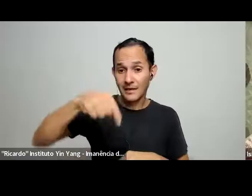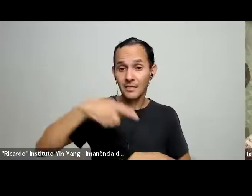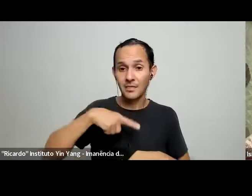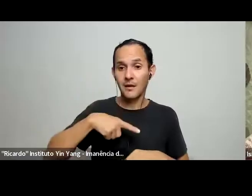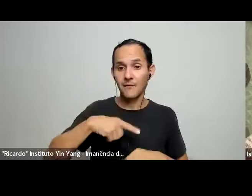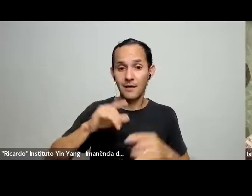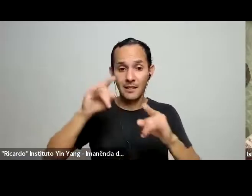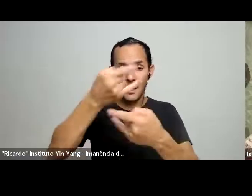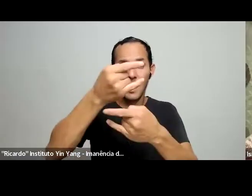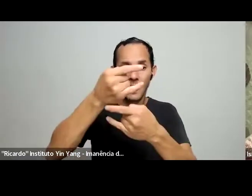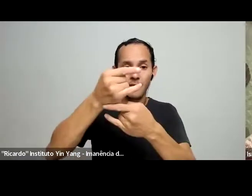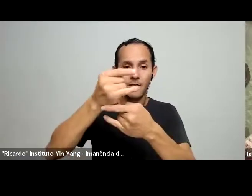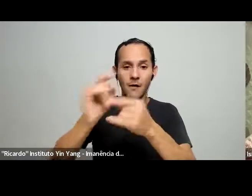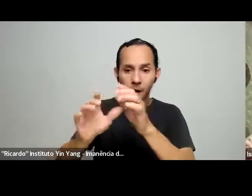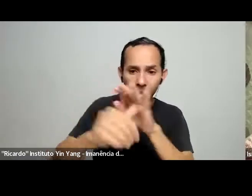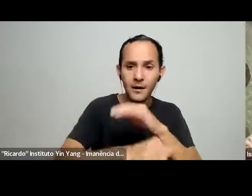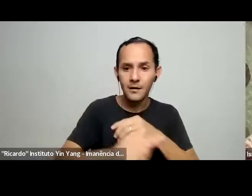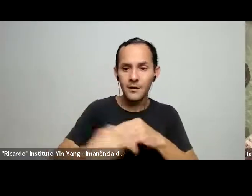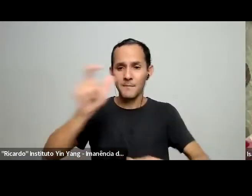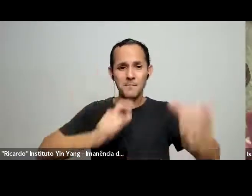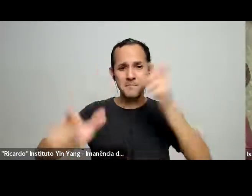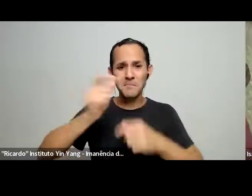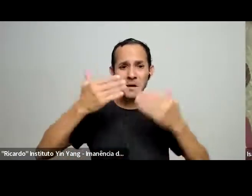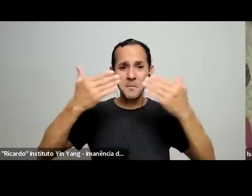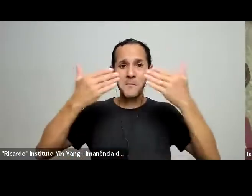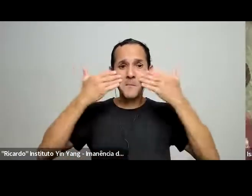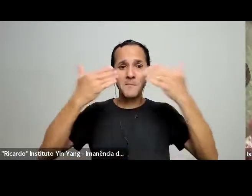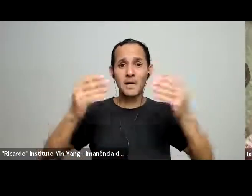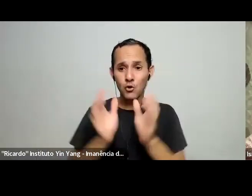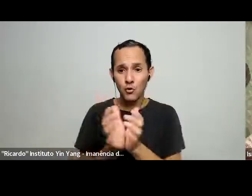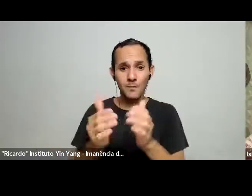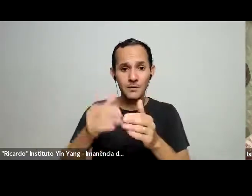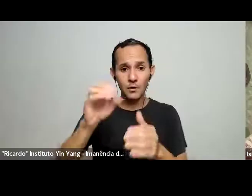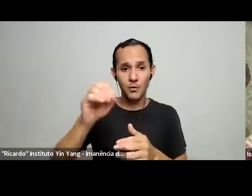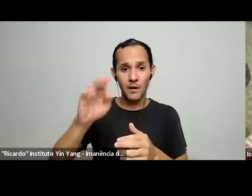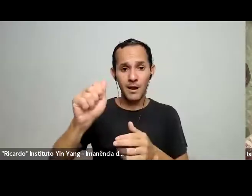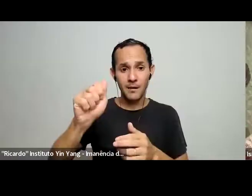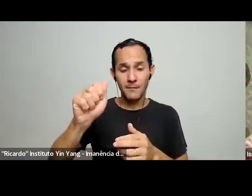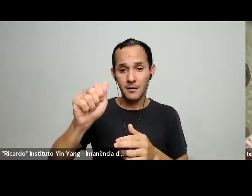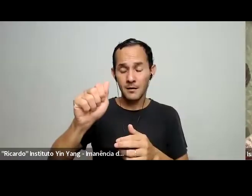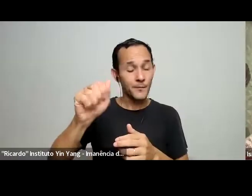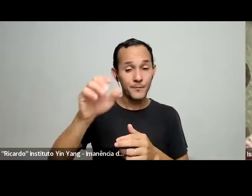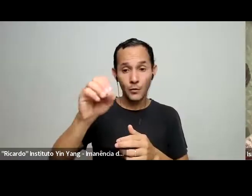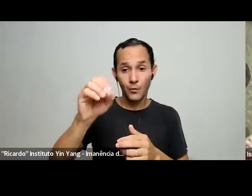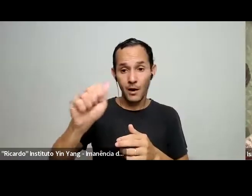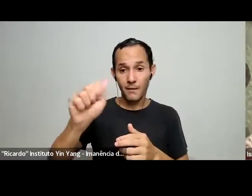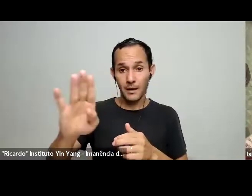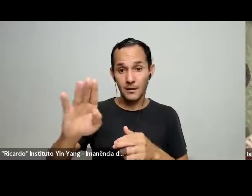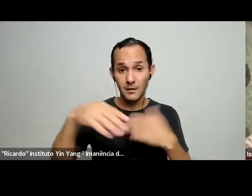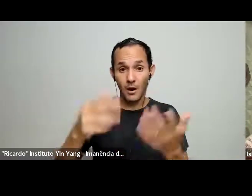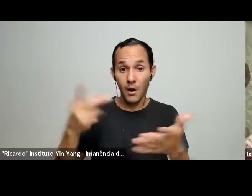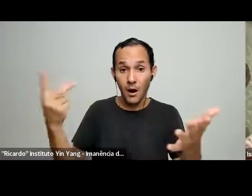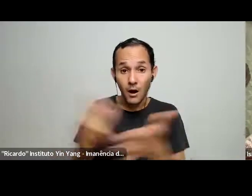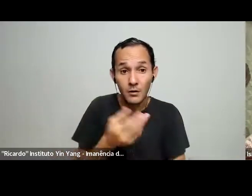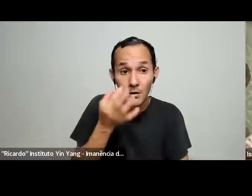live hackeada, maltratadas na frente de todo mundo numa comissão de OAB. Então, que todos saibam disso, porque isso